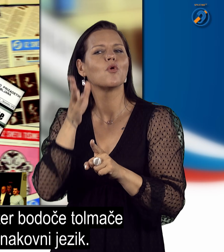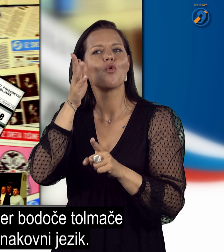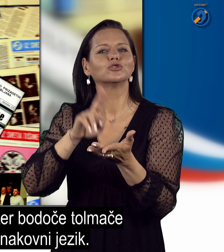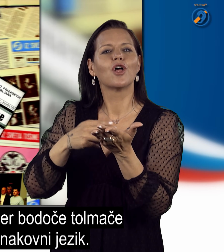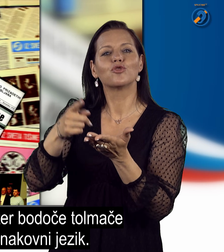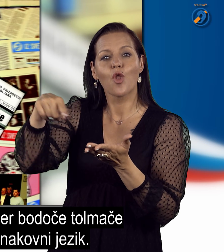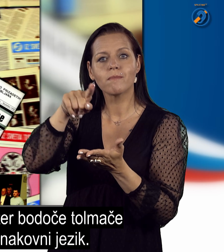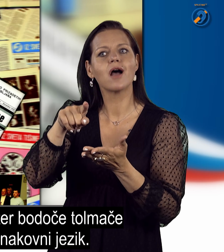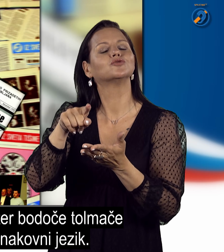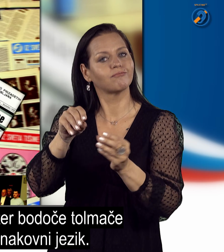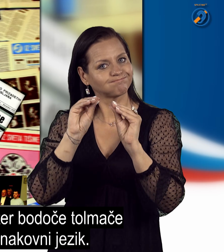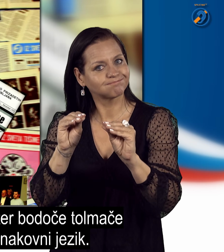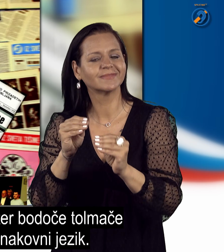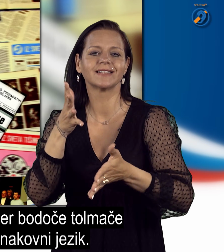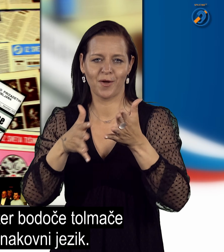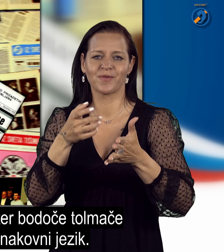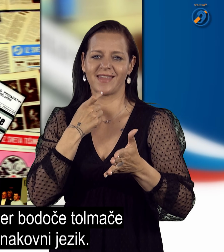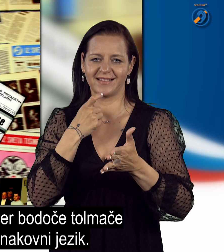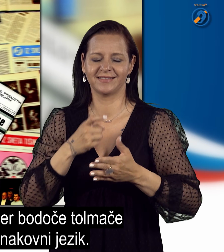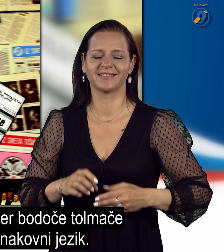pa poučevali znakovni jezik.